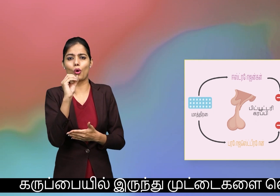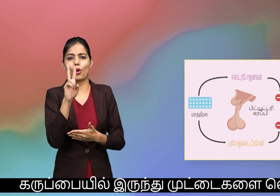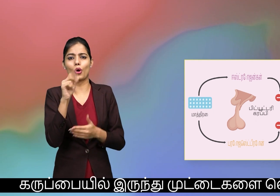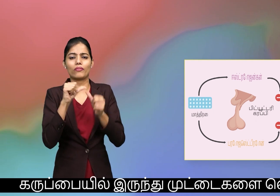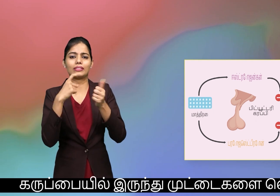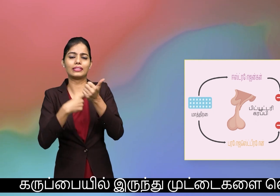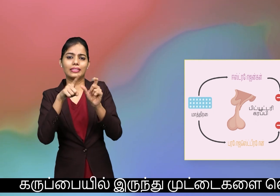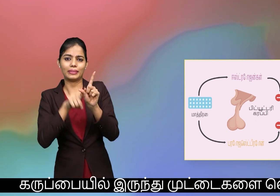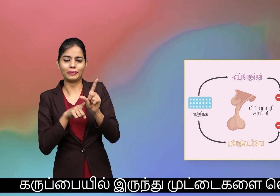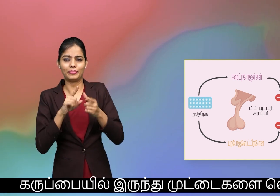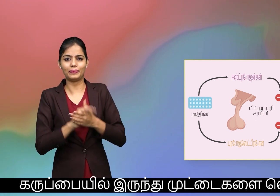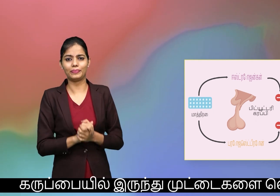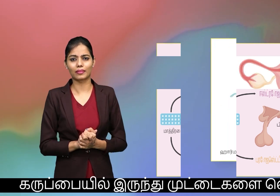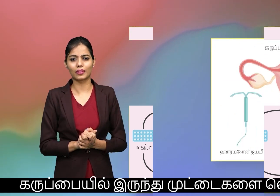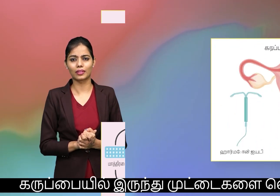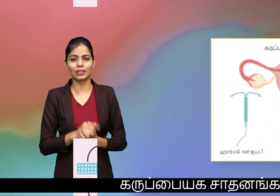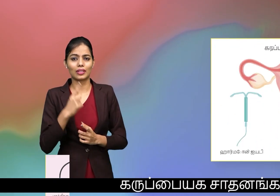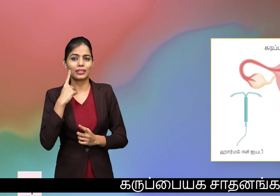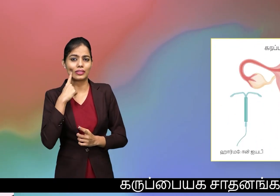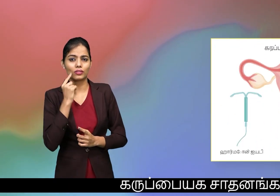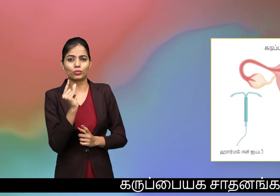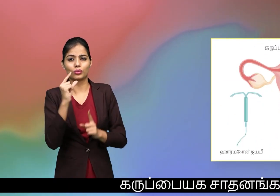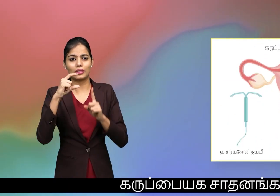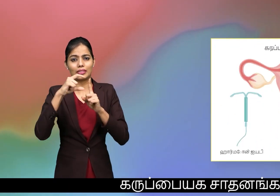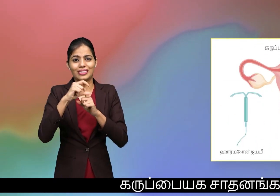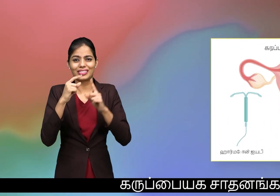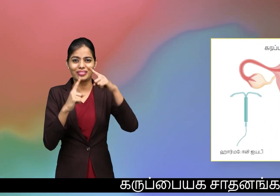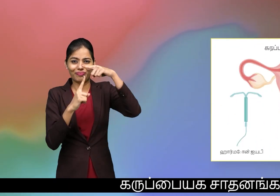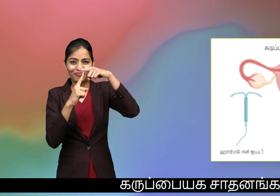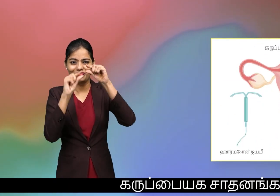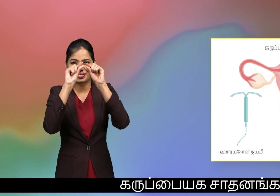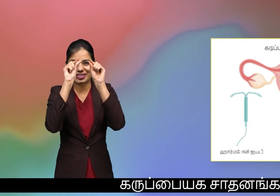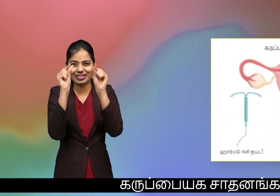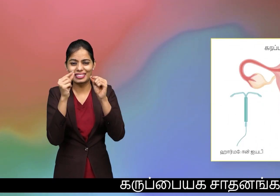இருந்து முட்டைகளை வெளியிடுகின்றன. கருப்பையக சாதனங்கள்.